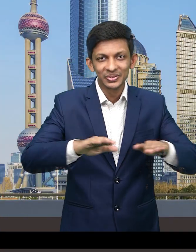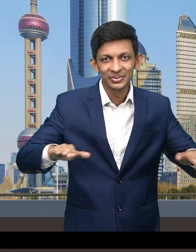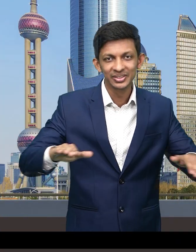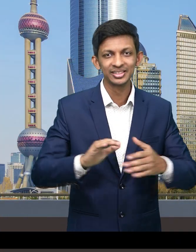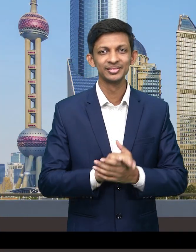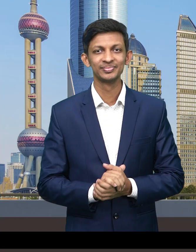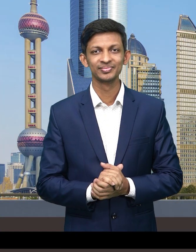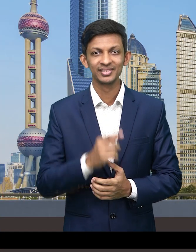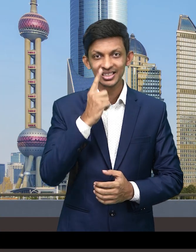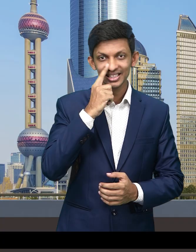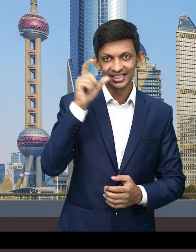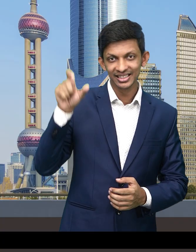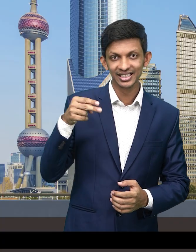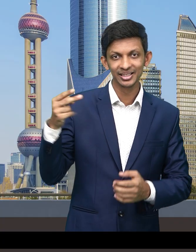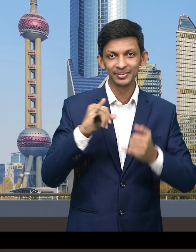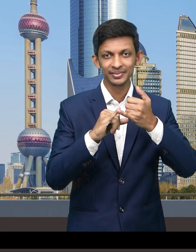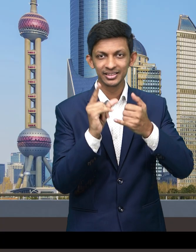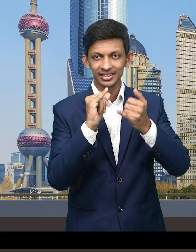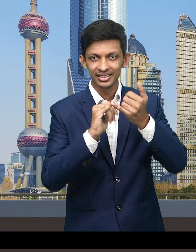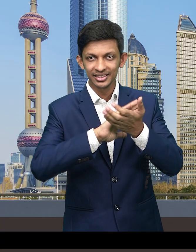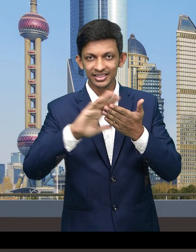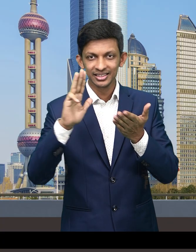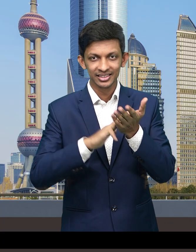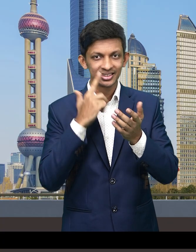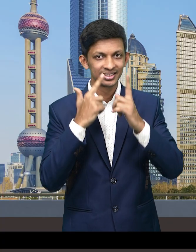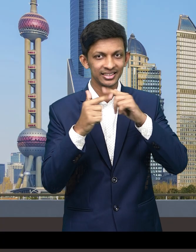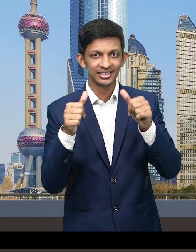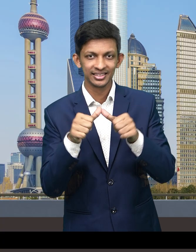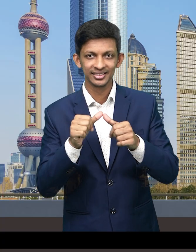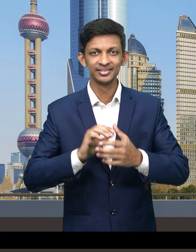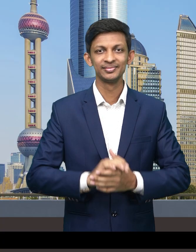नमस्ते बच्चों, मैं सरला हूँ।